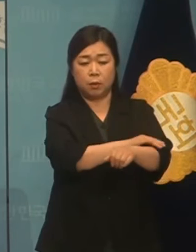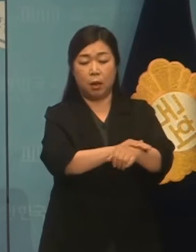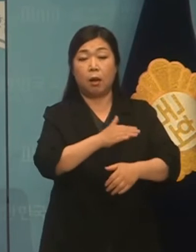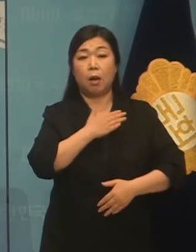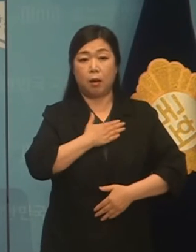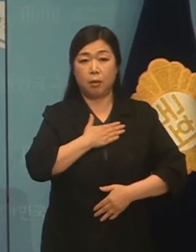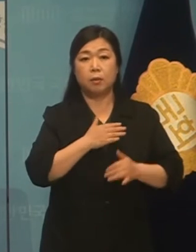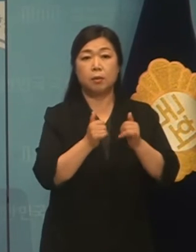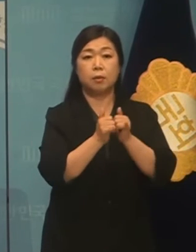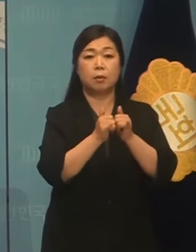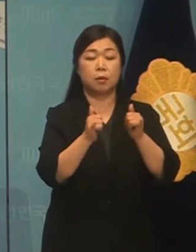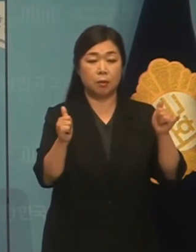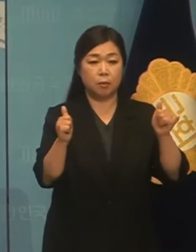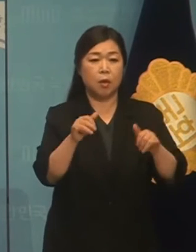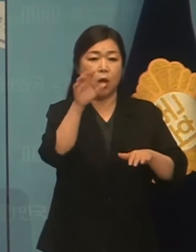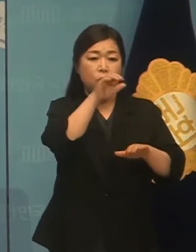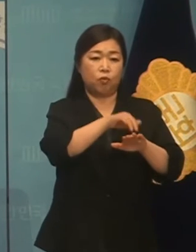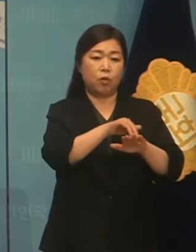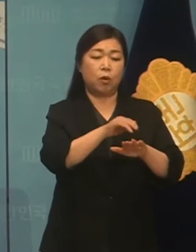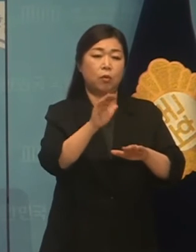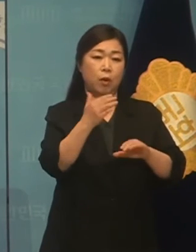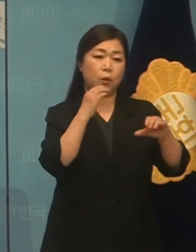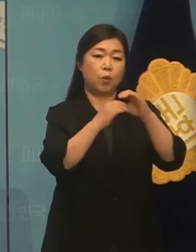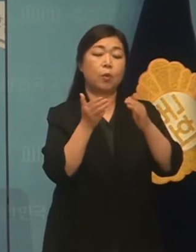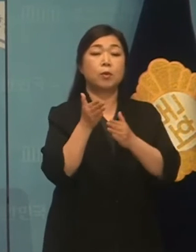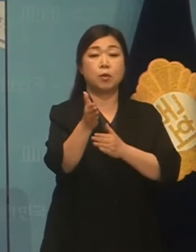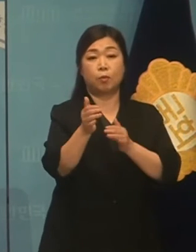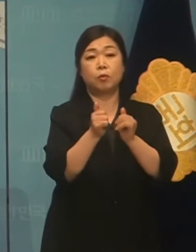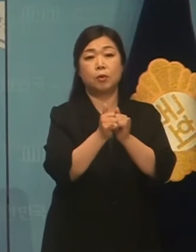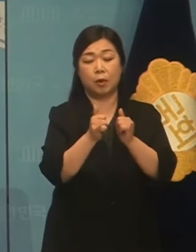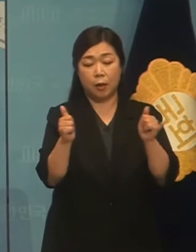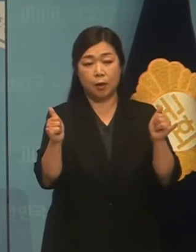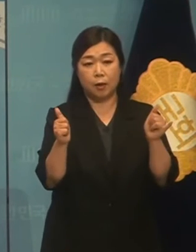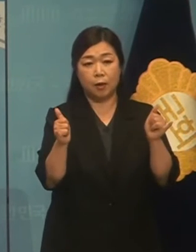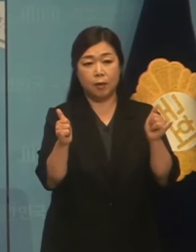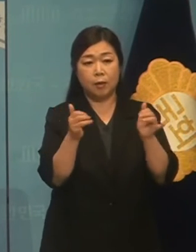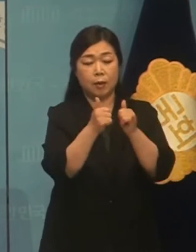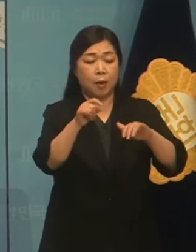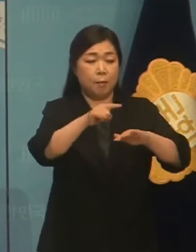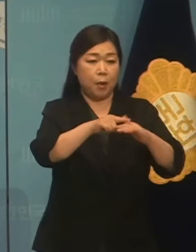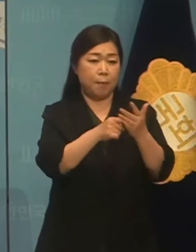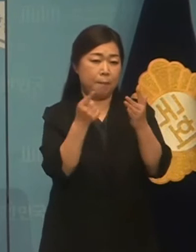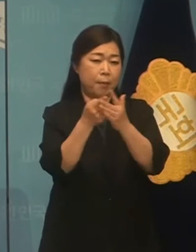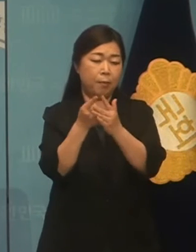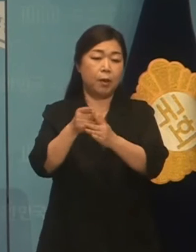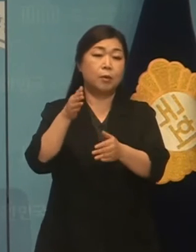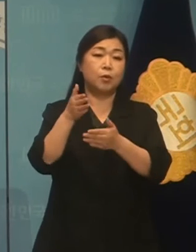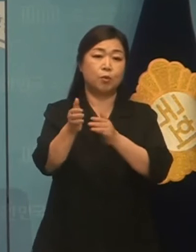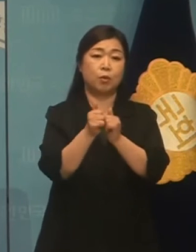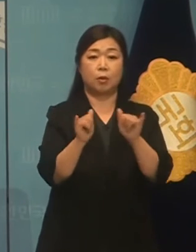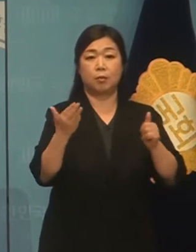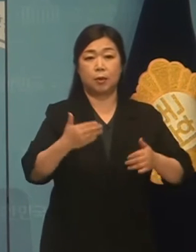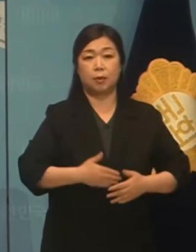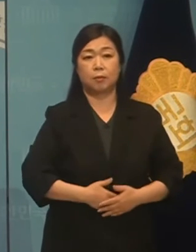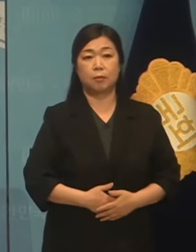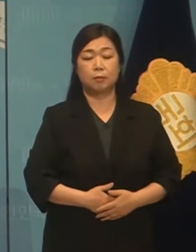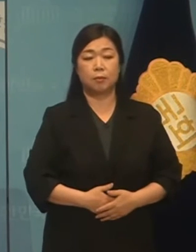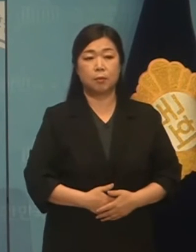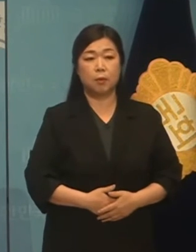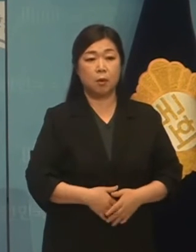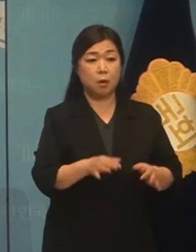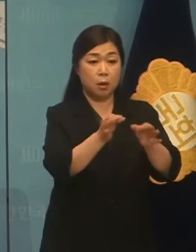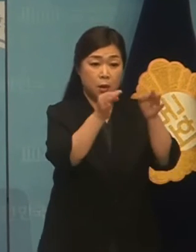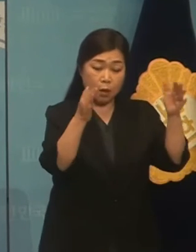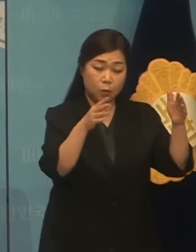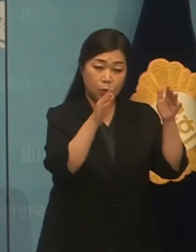아는 훈련된 소통 전문가, 민심 전문가입니다. 이